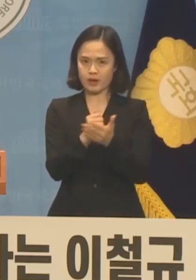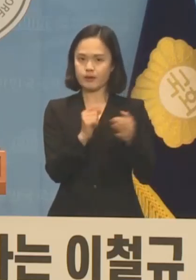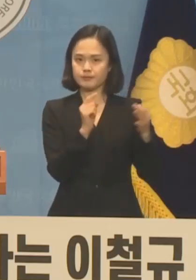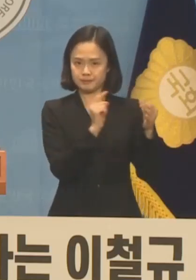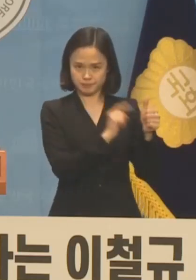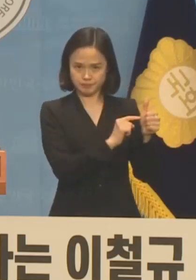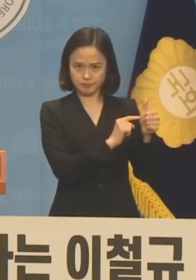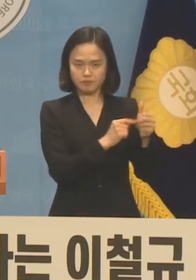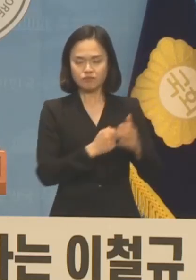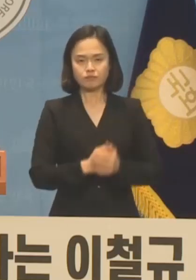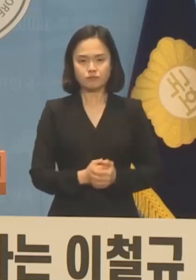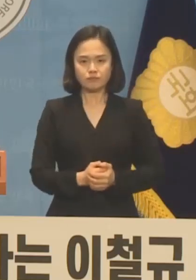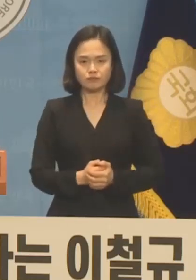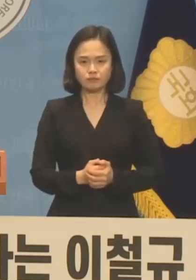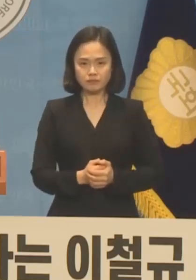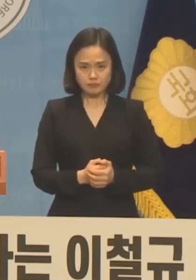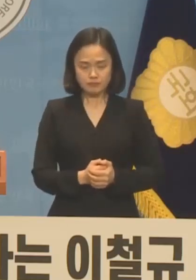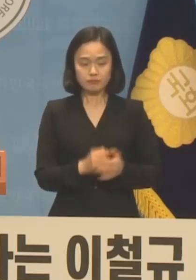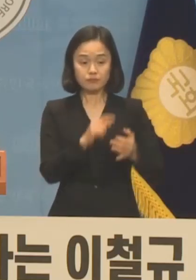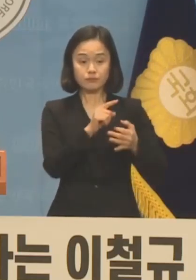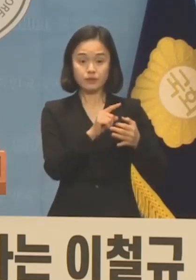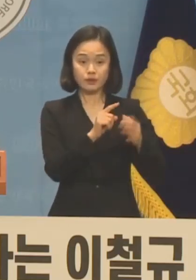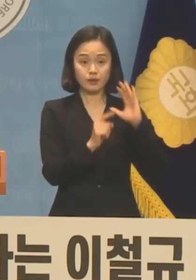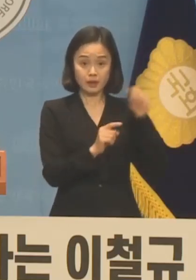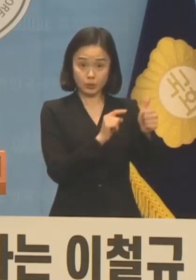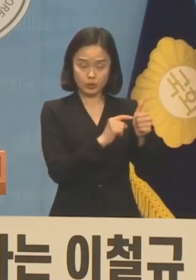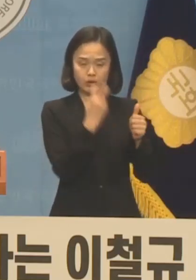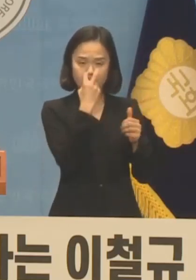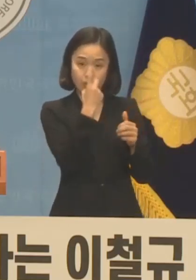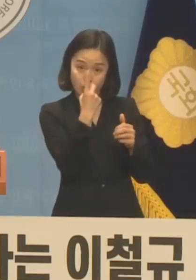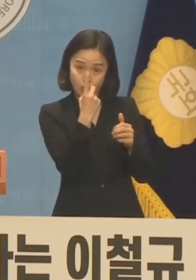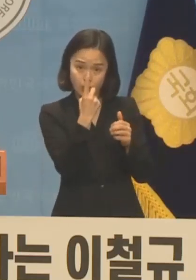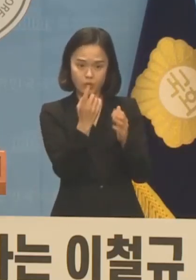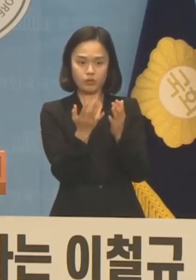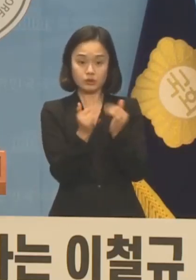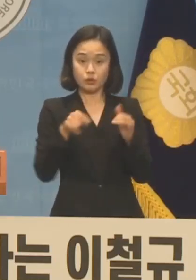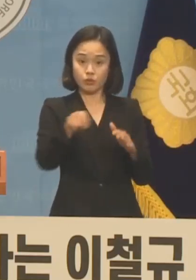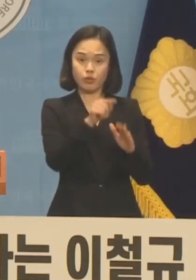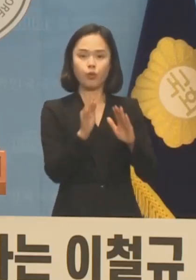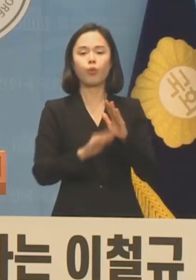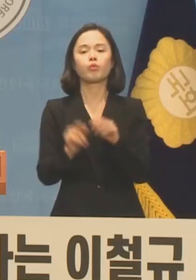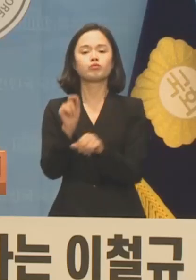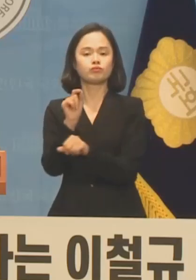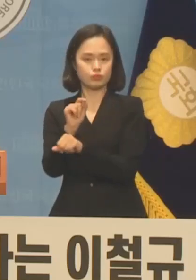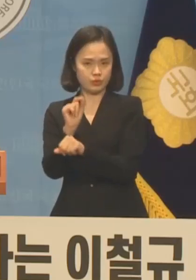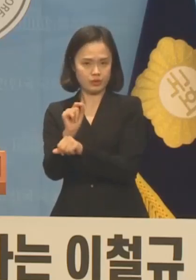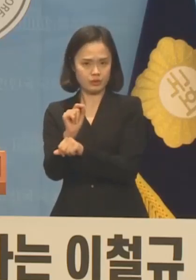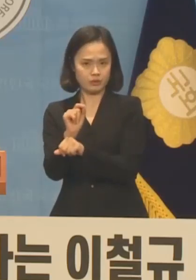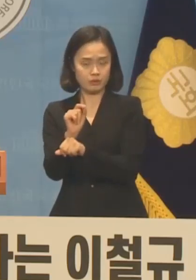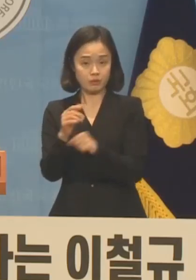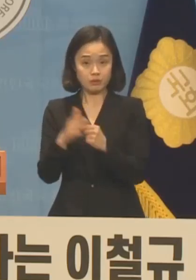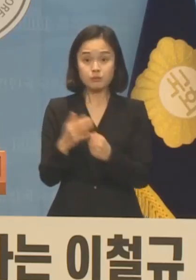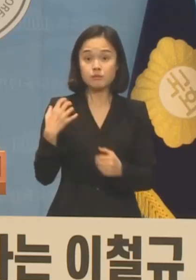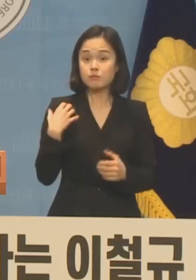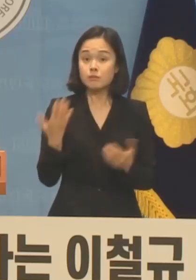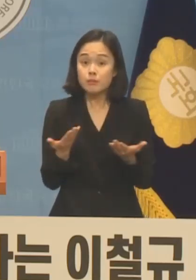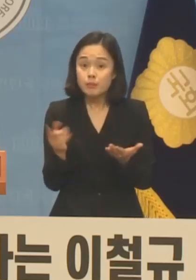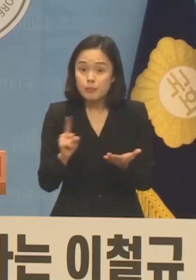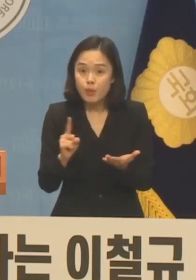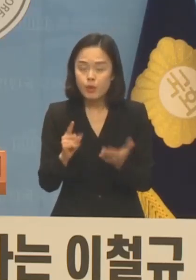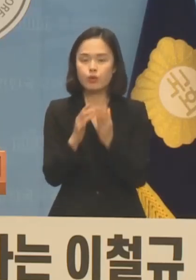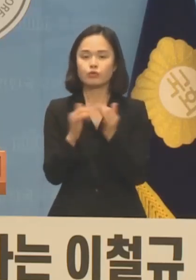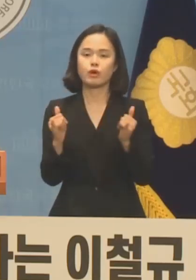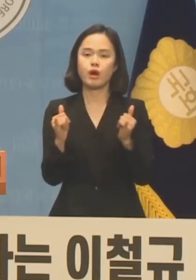모든 대통령 경호처 소속 직원들은 국민 혈세로 급여를 받는 국가 공무원으로서 국가와 국민을 위해 봉사하는 것이